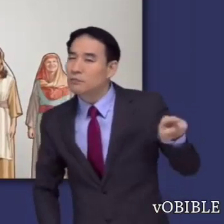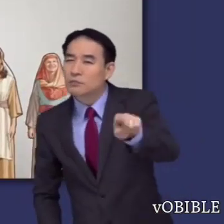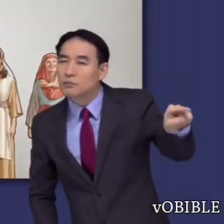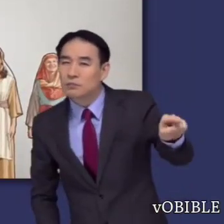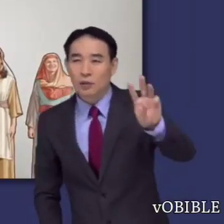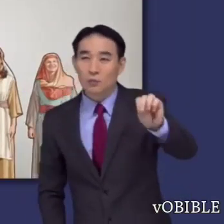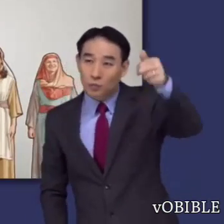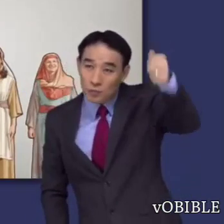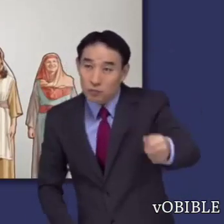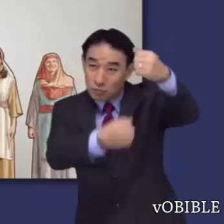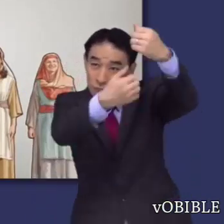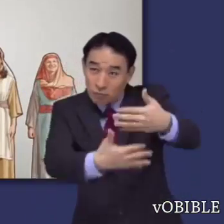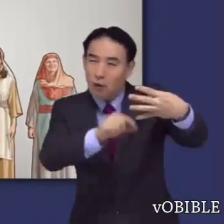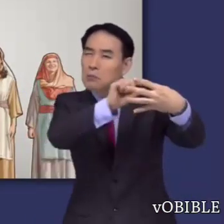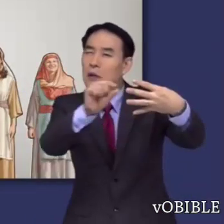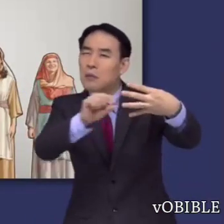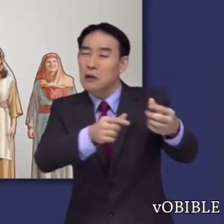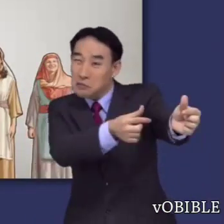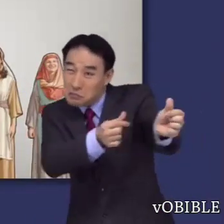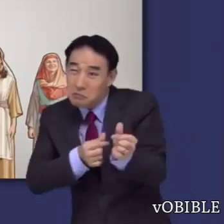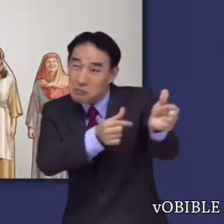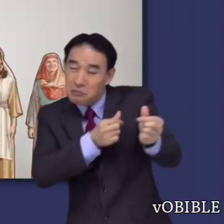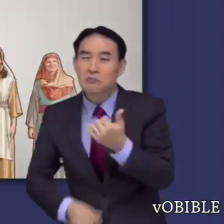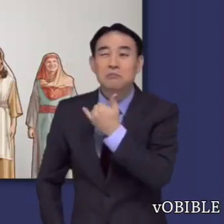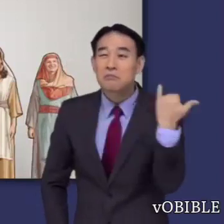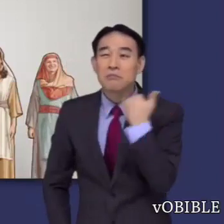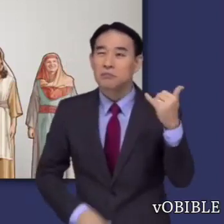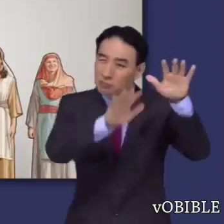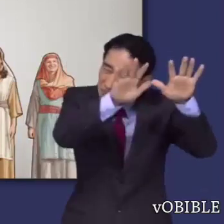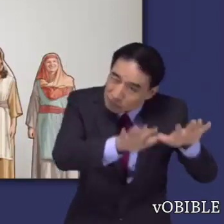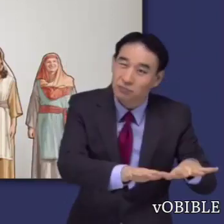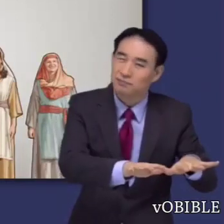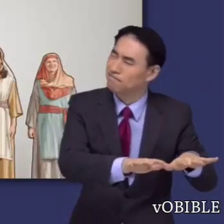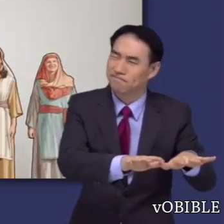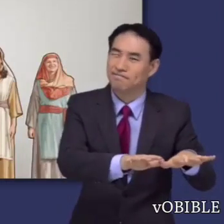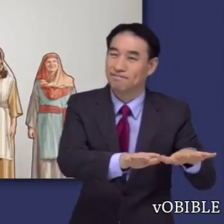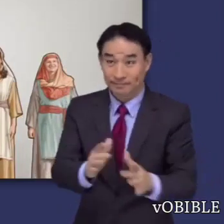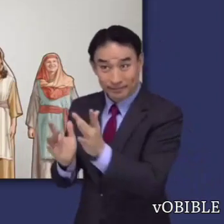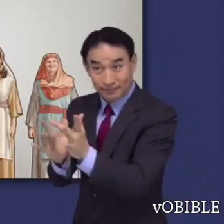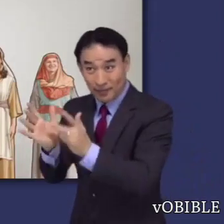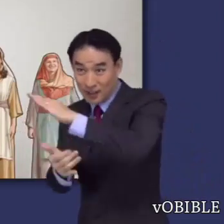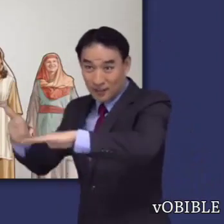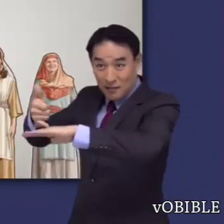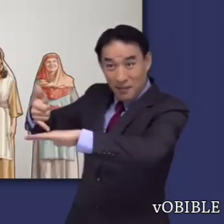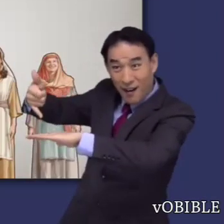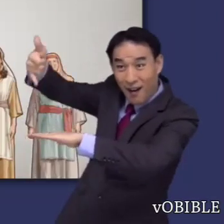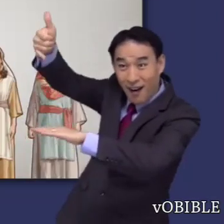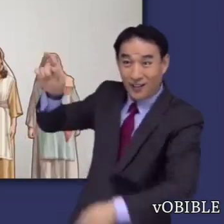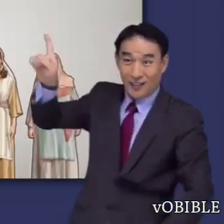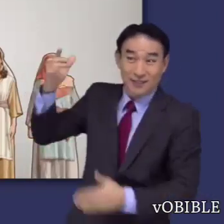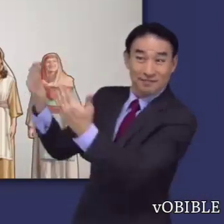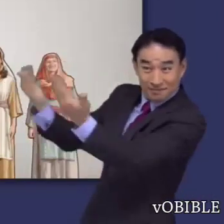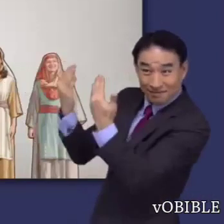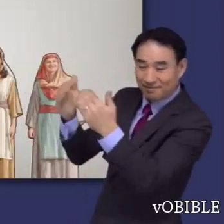立在天上与基督有关的安排。这些安排也是实际的，而且比犹太教倚仗的安排